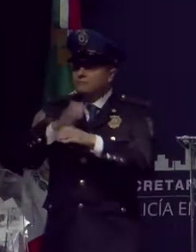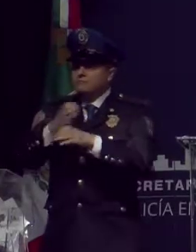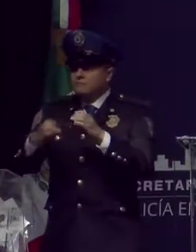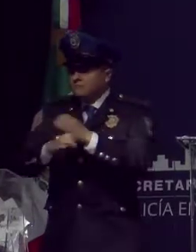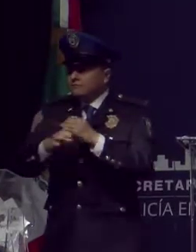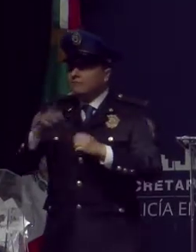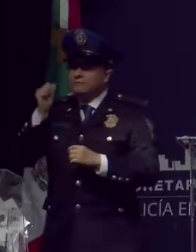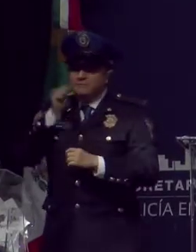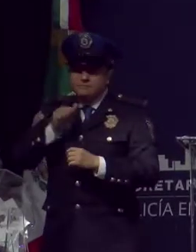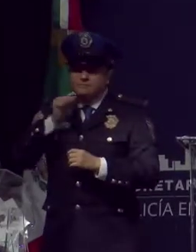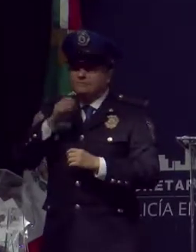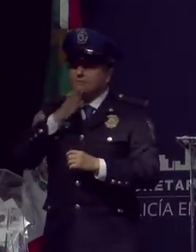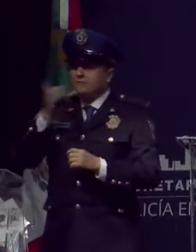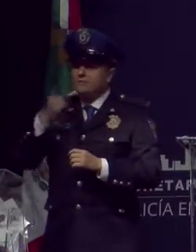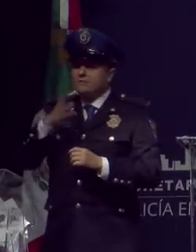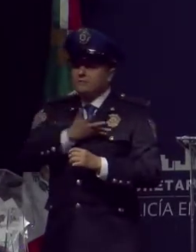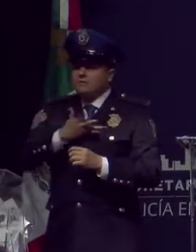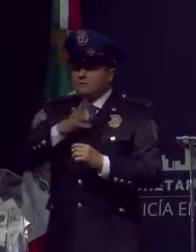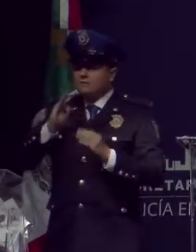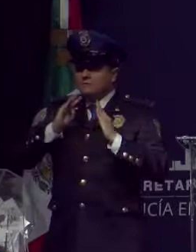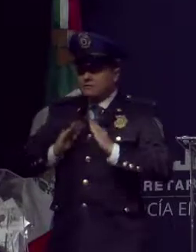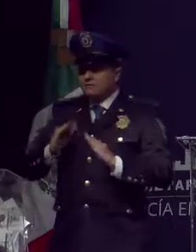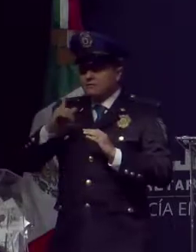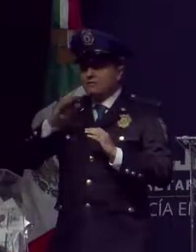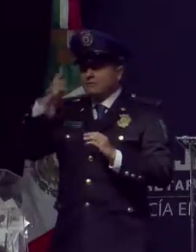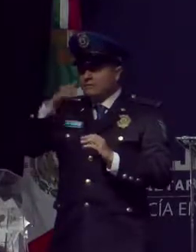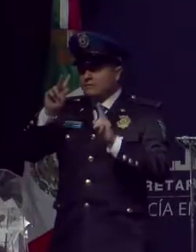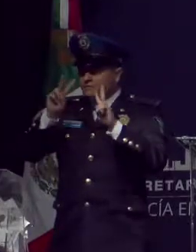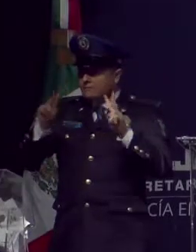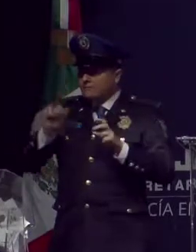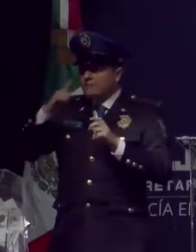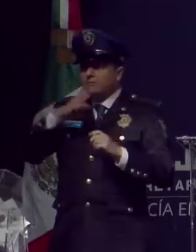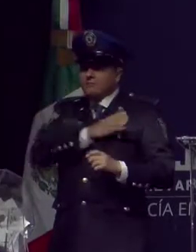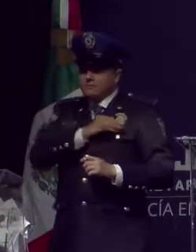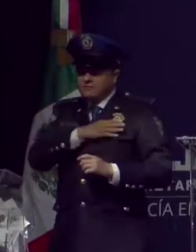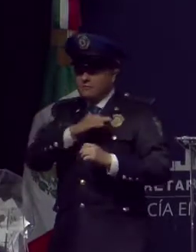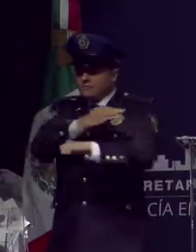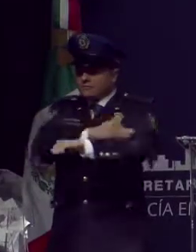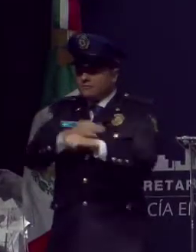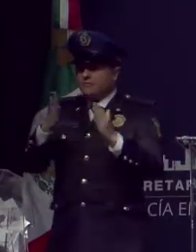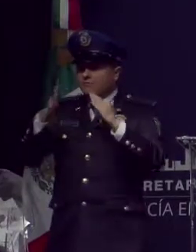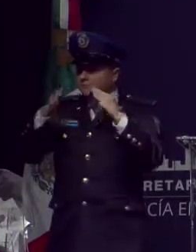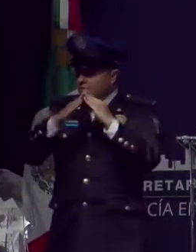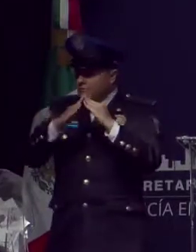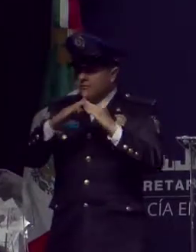manera posible, sembrar bienestar en nuestros hijos, en las familias, en nuestras